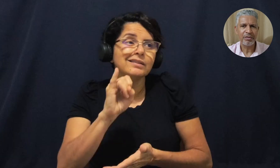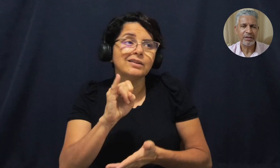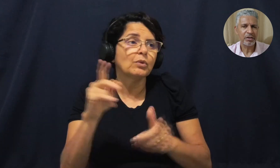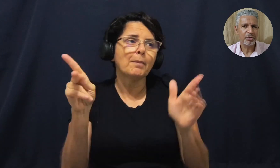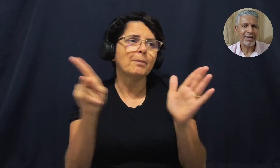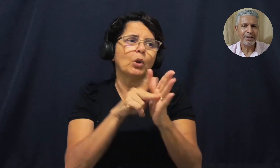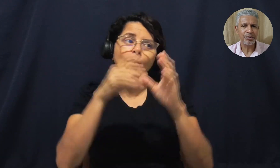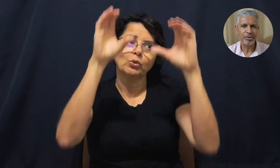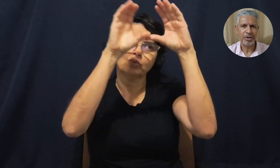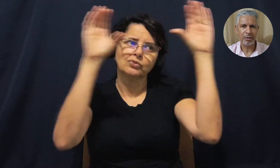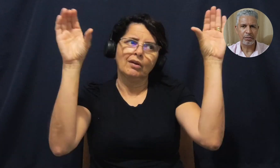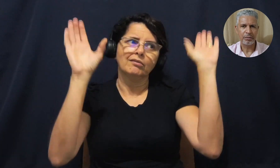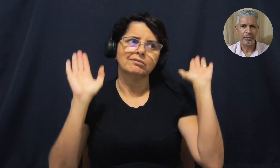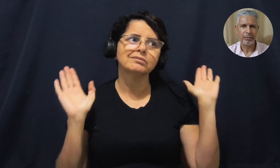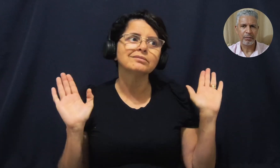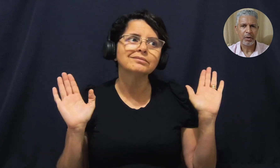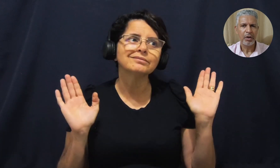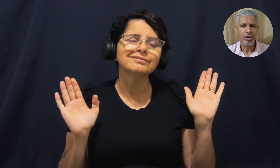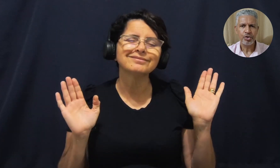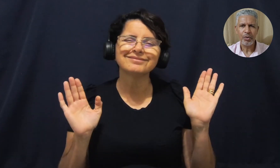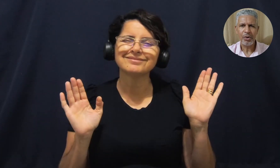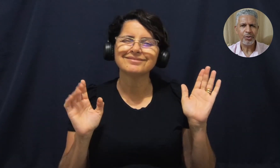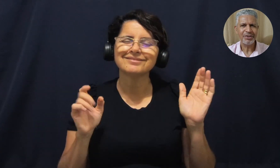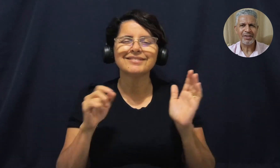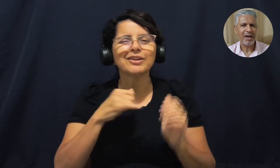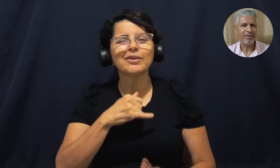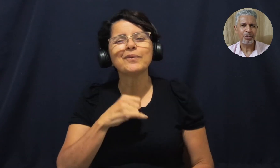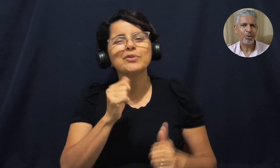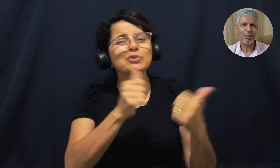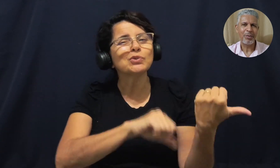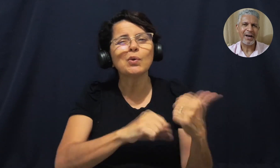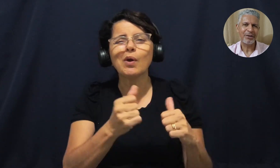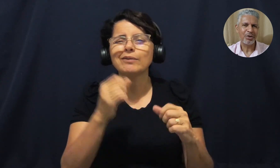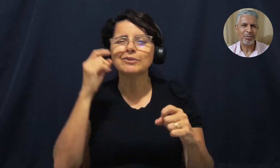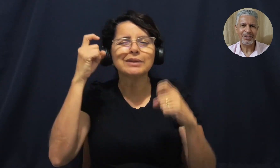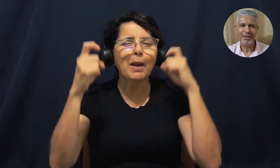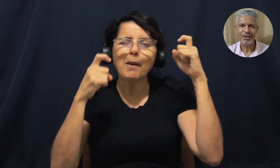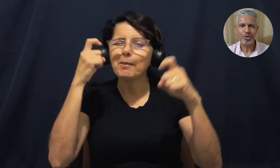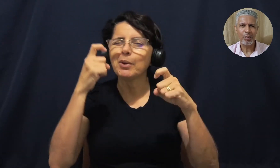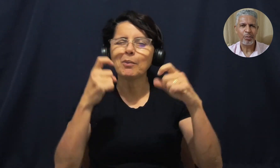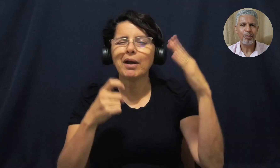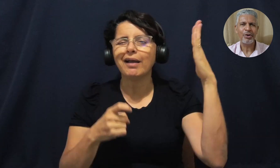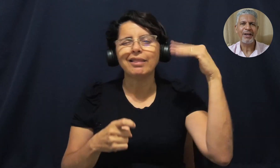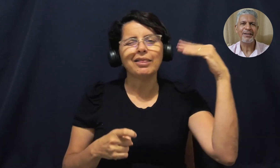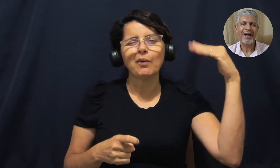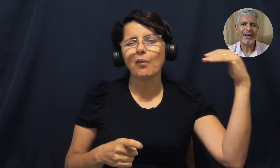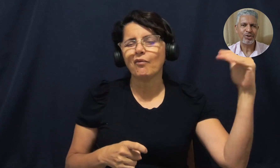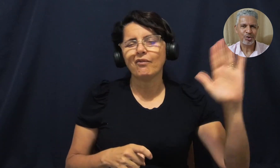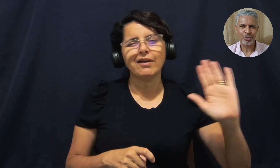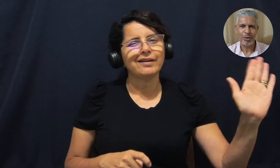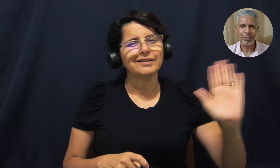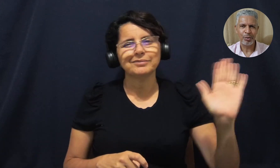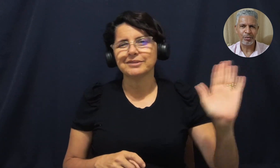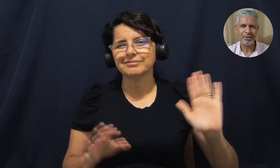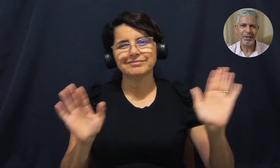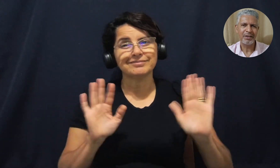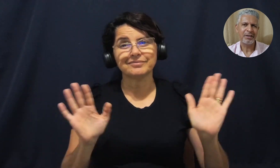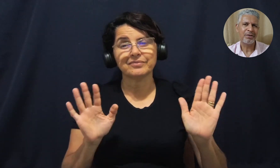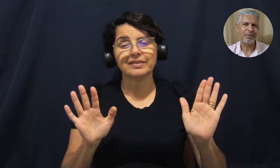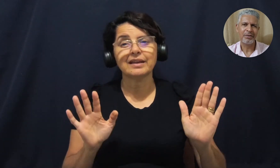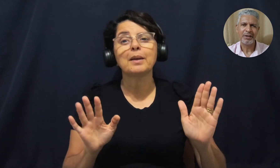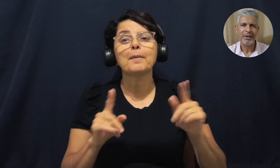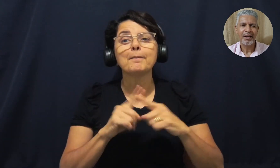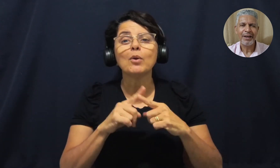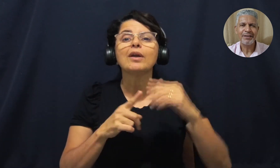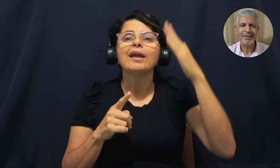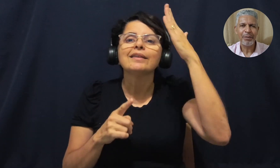não lhe tiver sido dado do céu. João não estava preocupado em perder a sua popularidade junto ao povo,